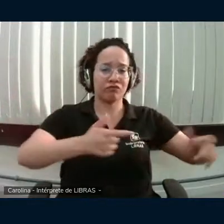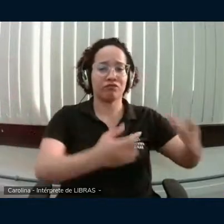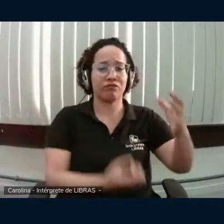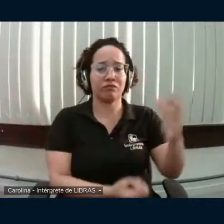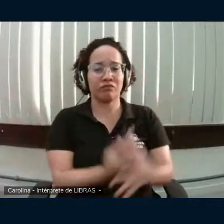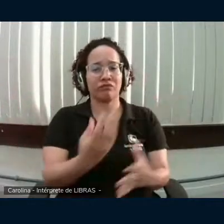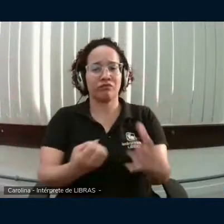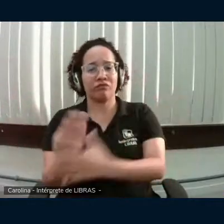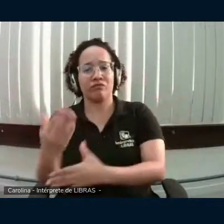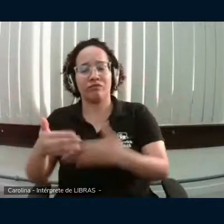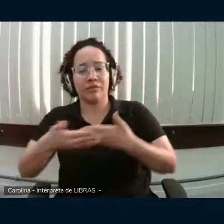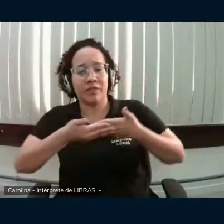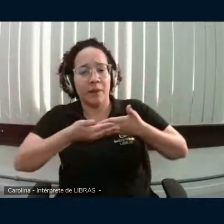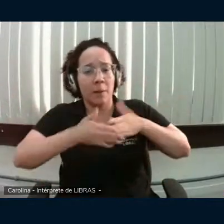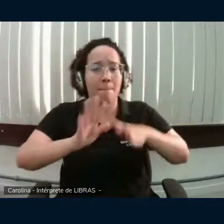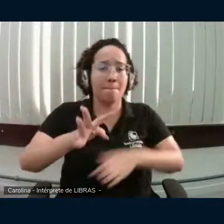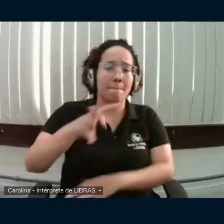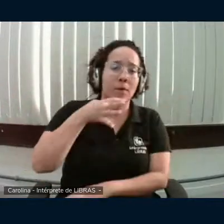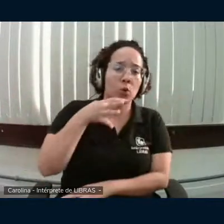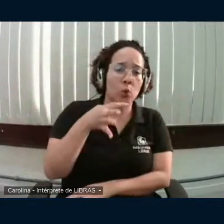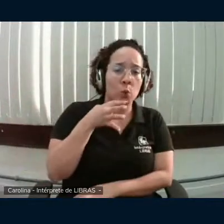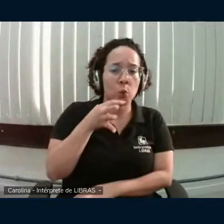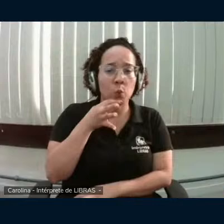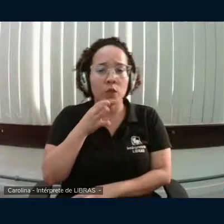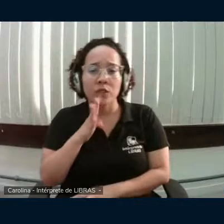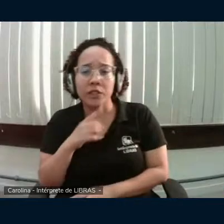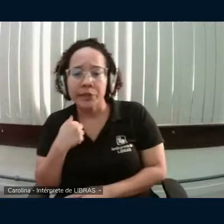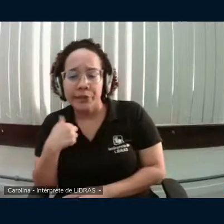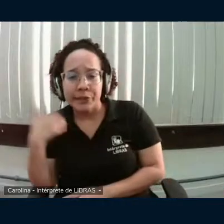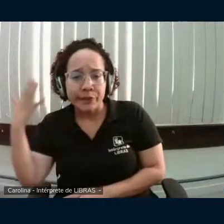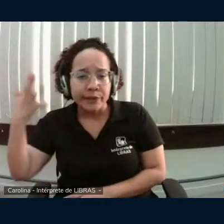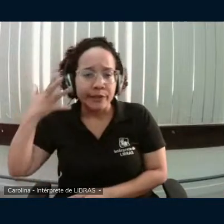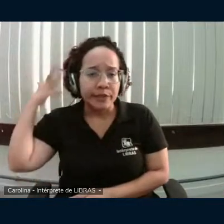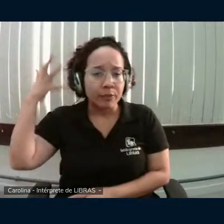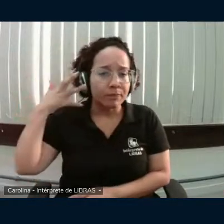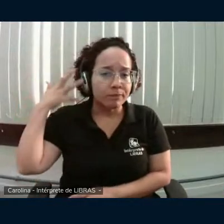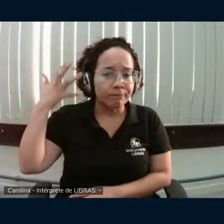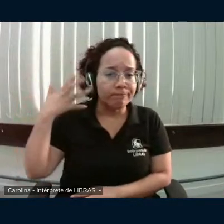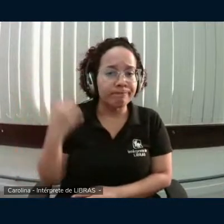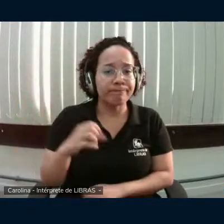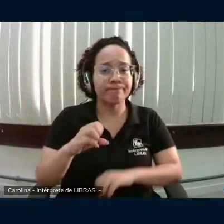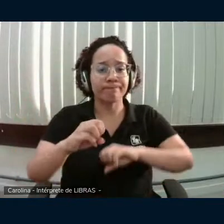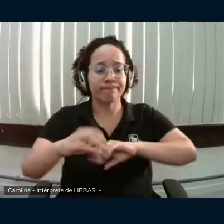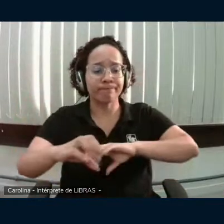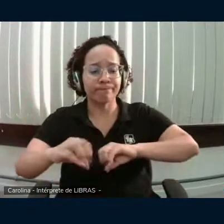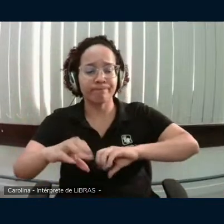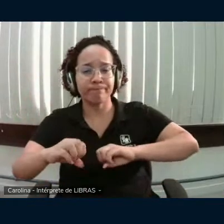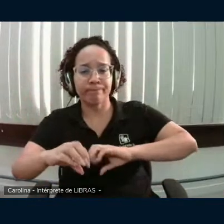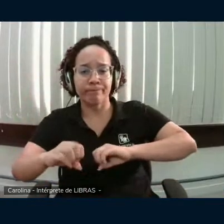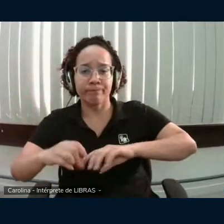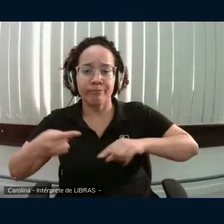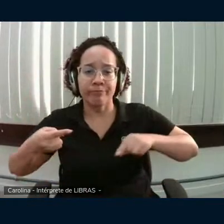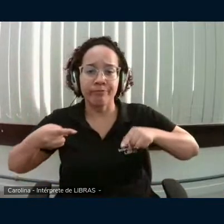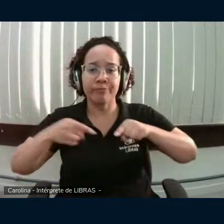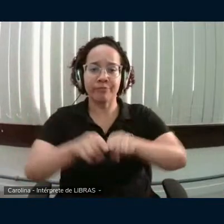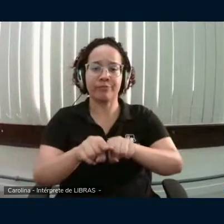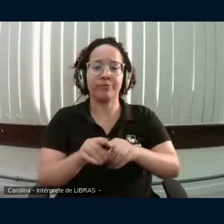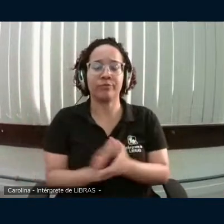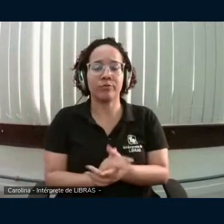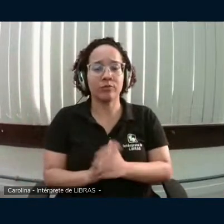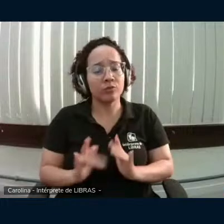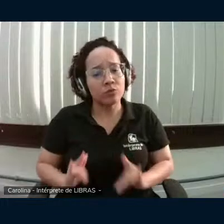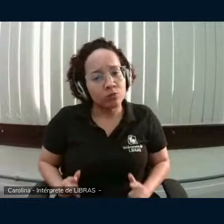quando eles foram abertos, fui conhecer, fui fazer fala sobre ensino médio integrado, né? Tive muito contato próximo com a estrutura física